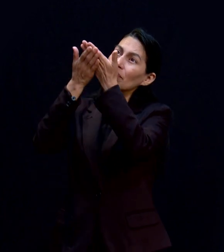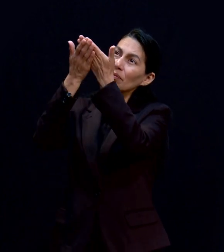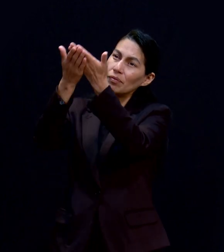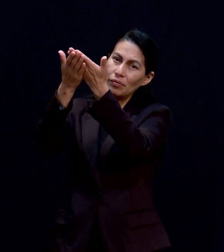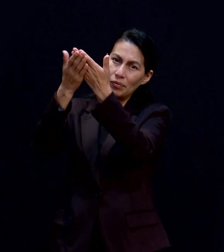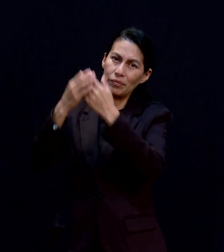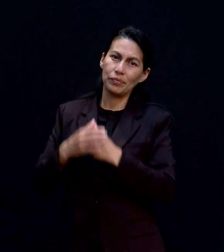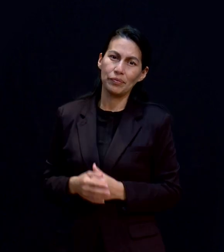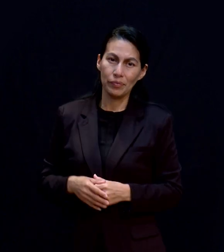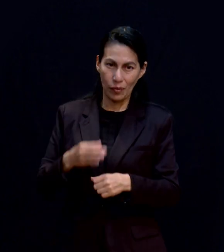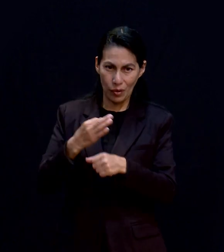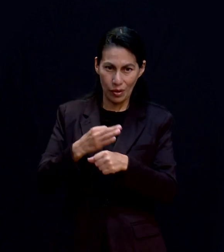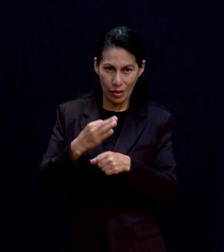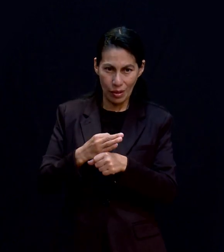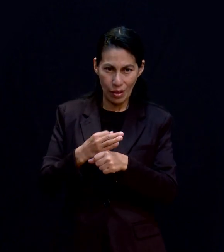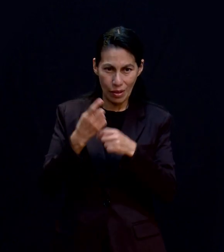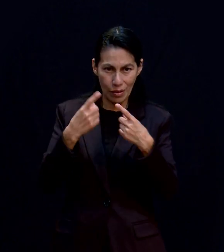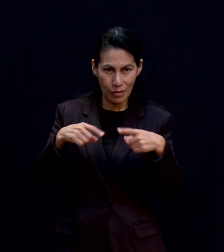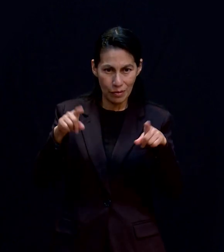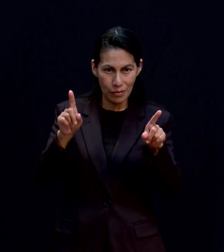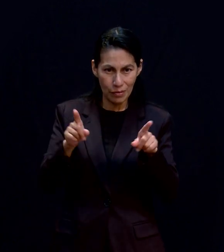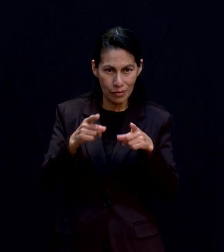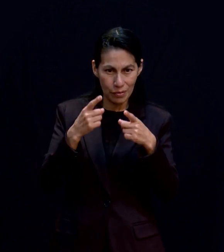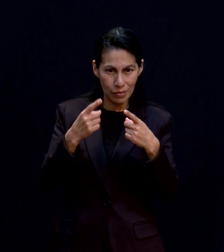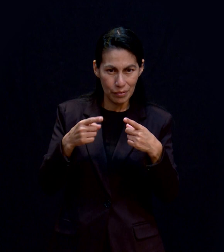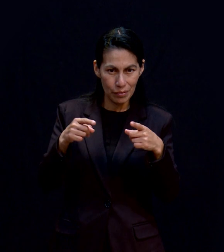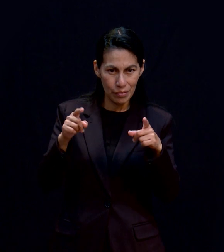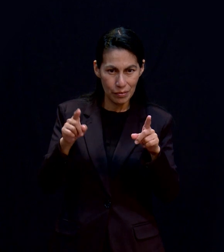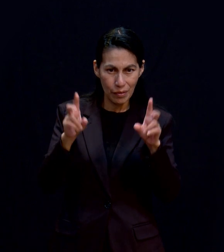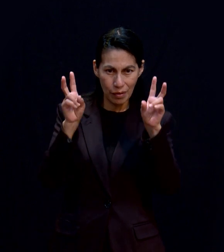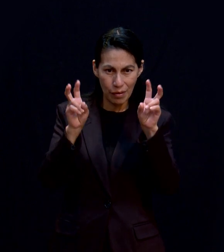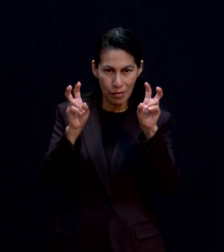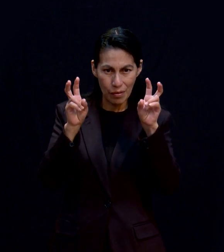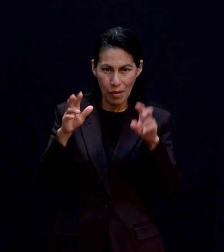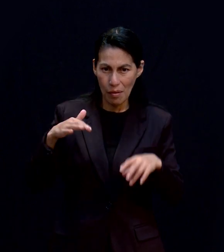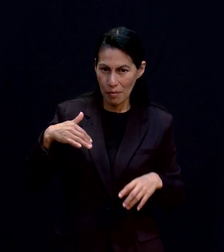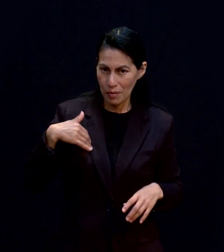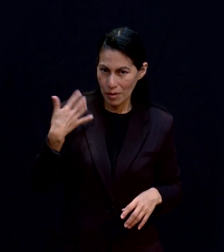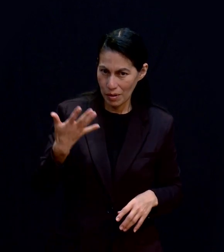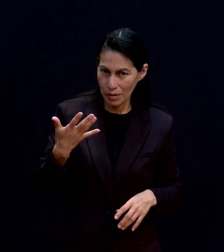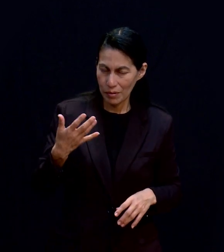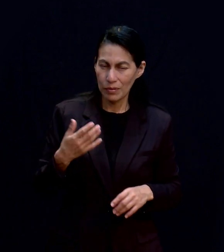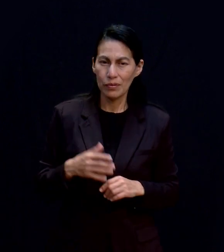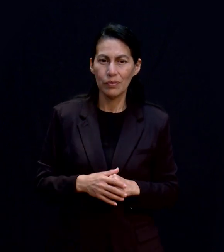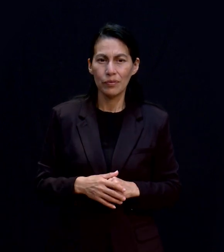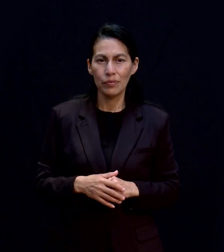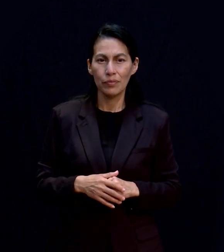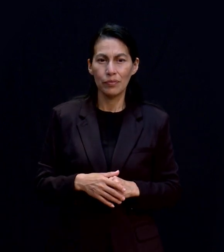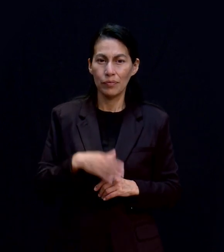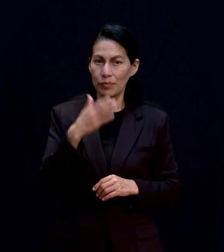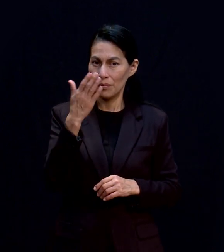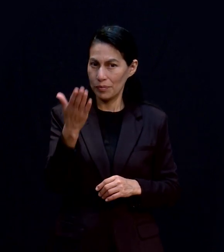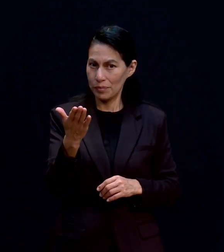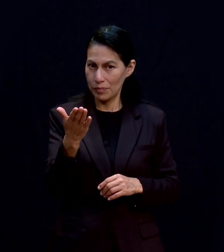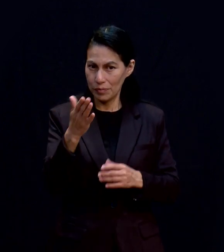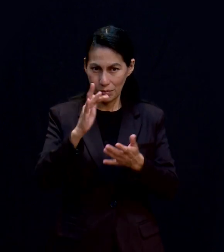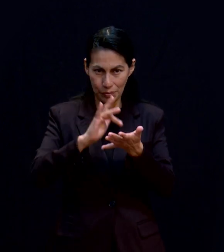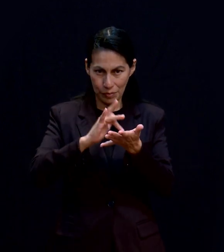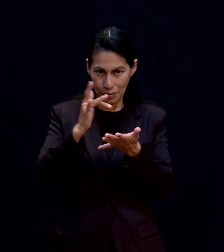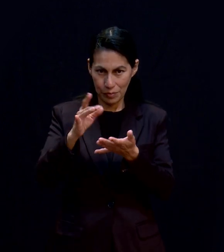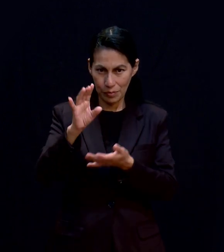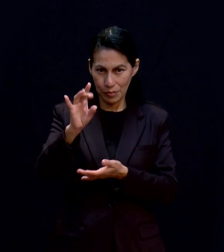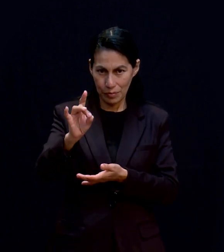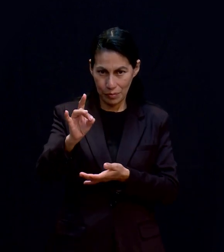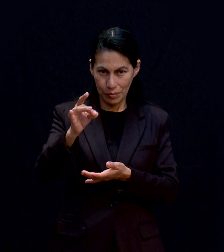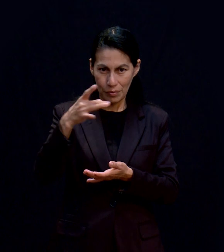escuchamos una melodía de antonino titulada milagro envíen sus pedidos